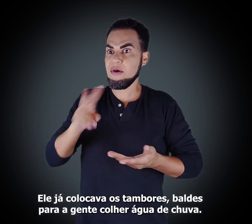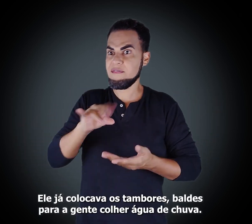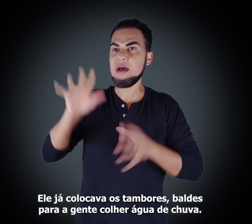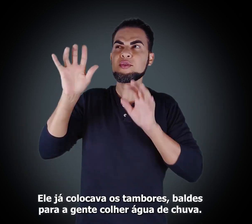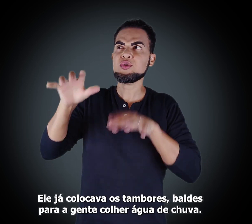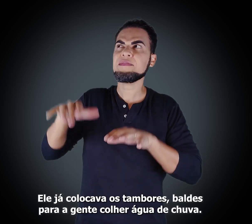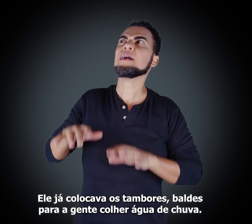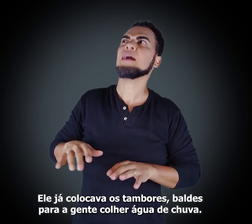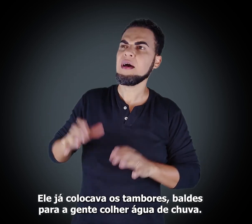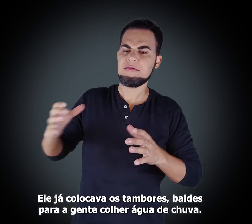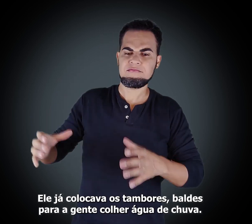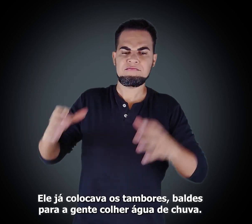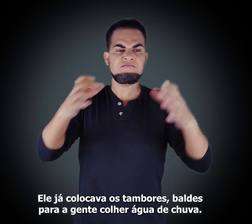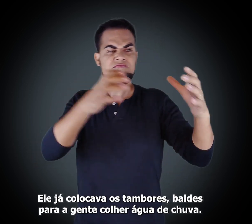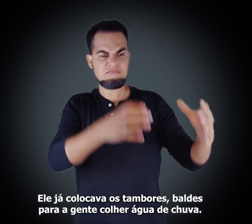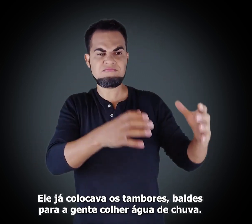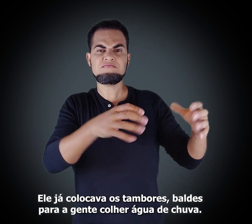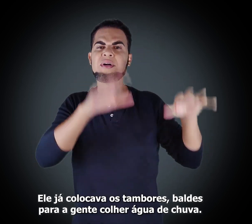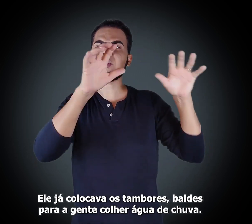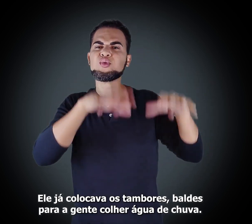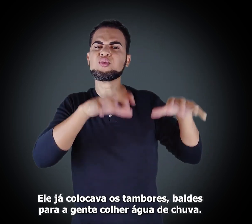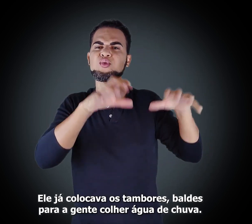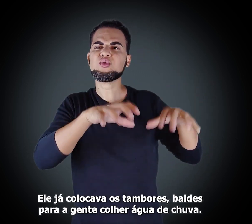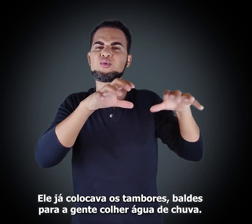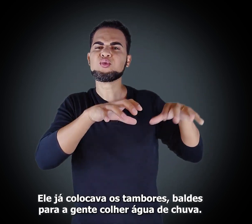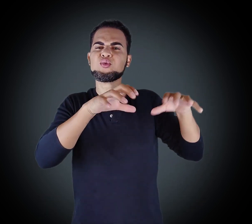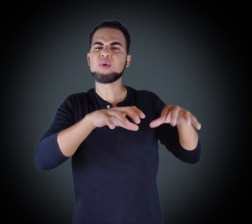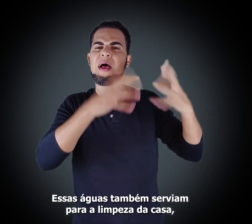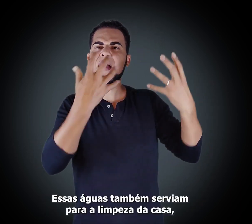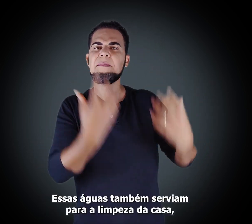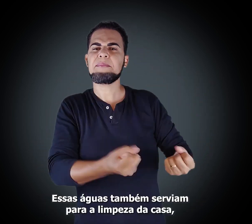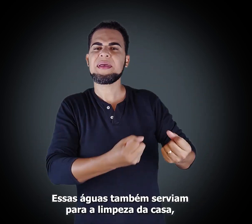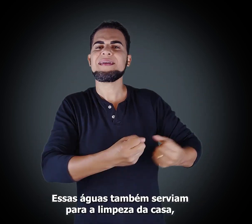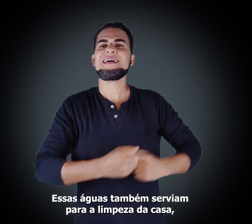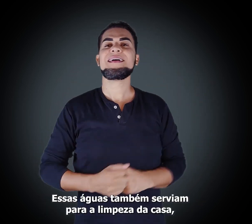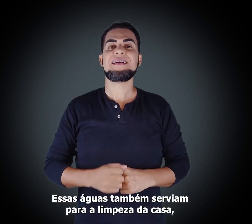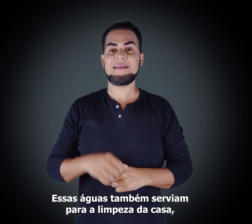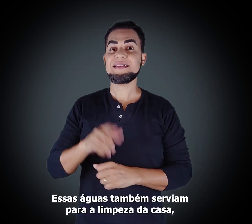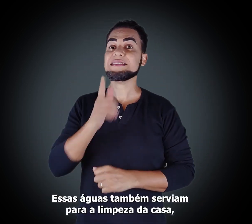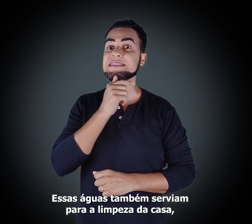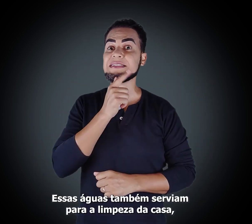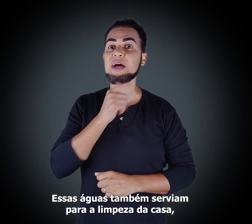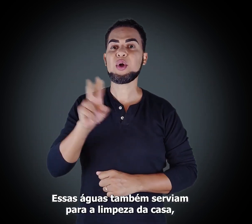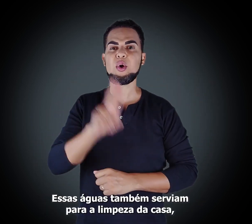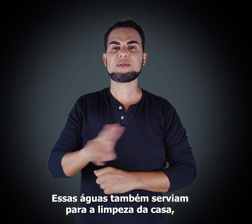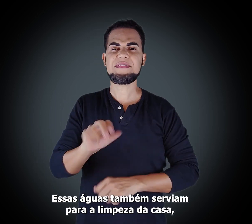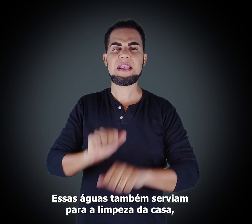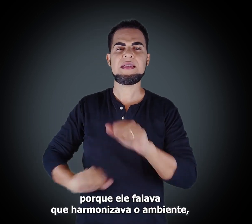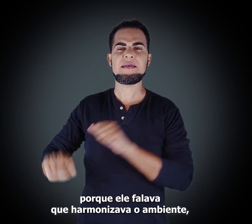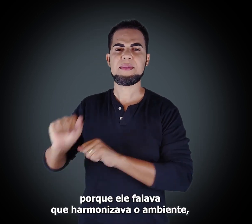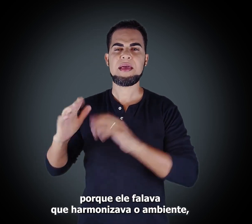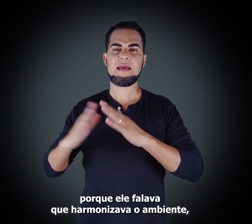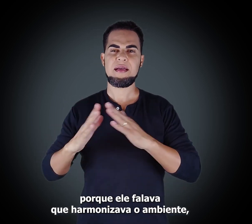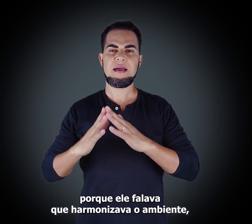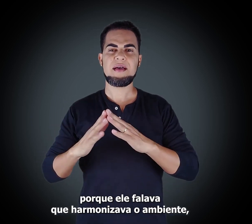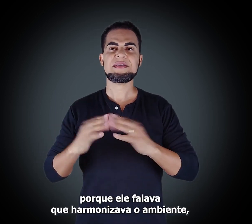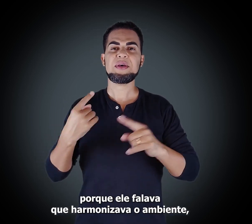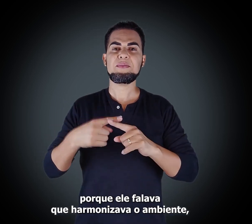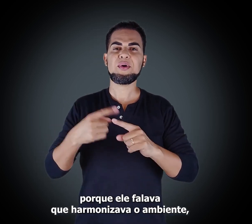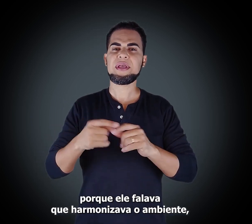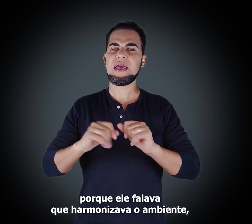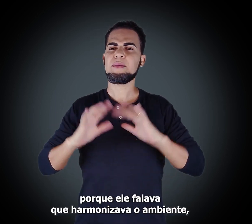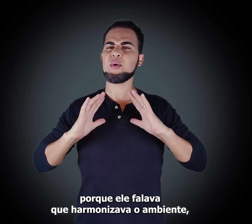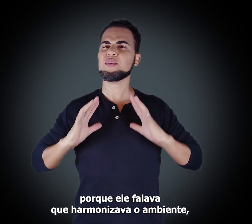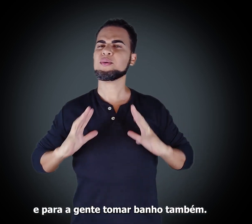já colocava os tambores, balde para a gente colher água de chuva. Essas águas também serviam para a limpeza da casa, que ele falava que